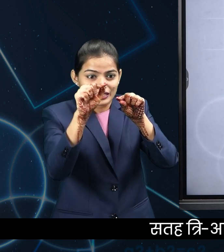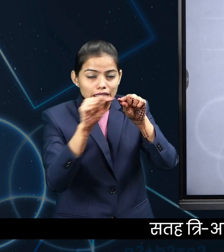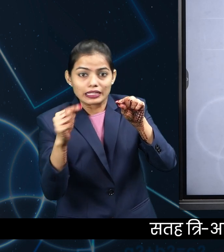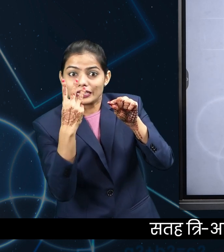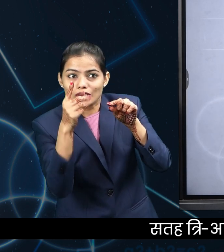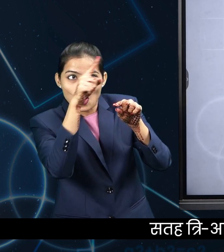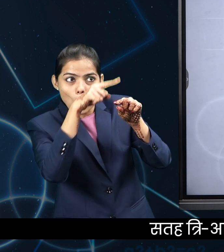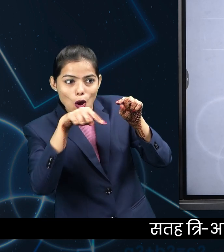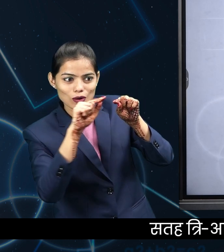है।